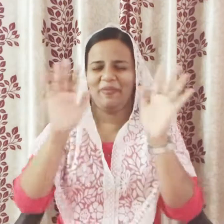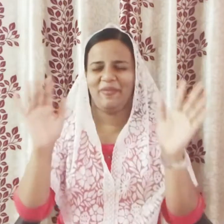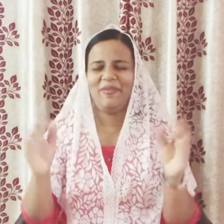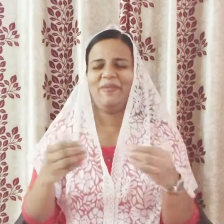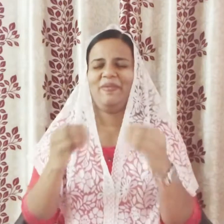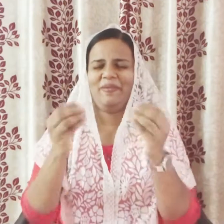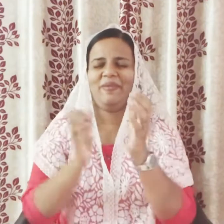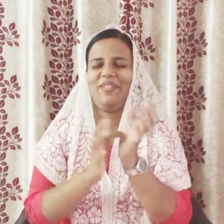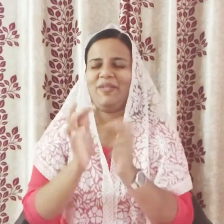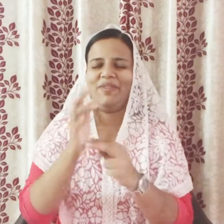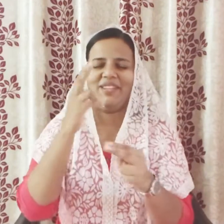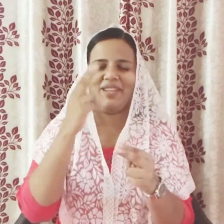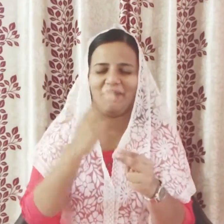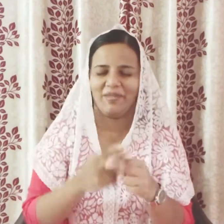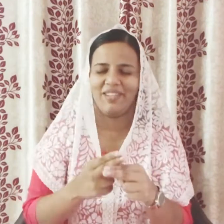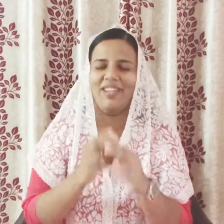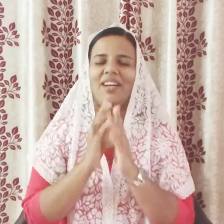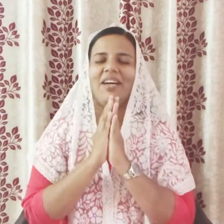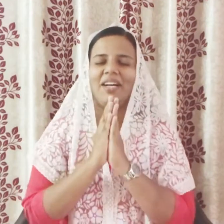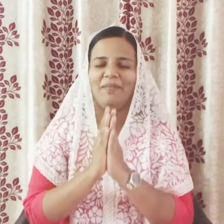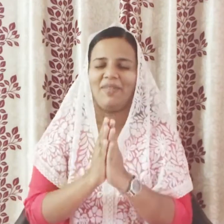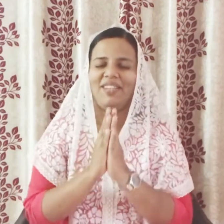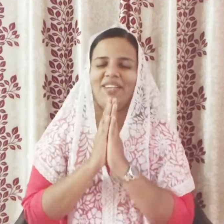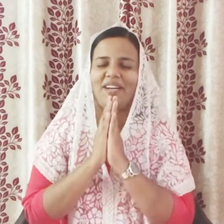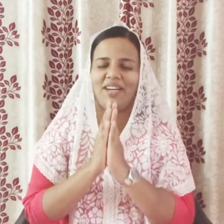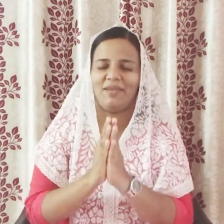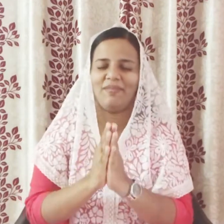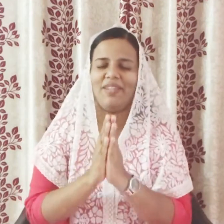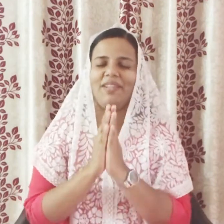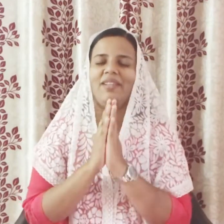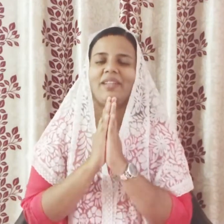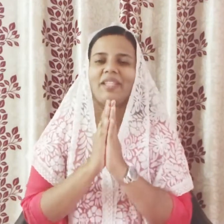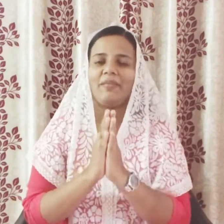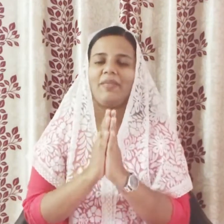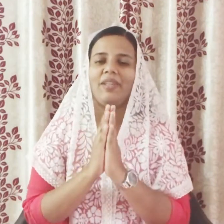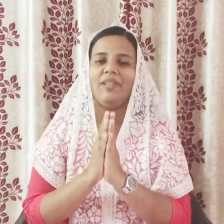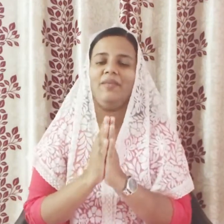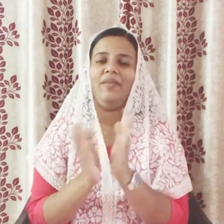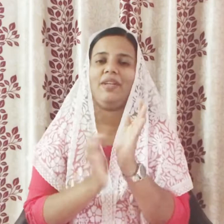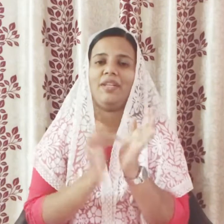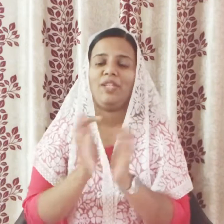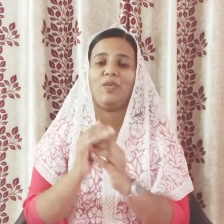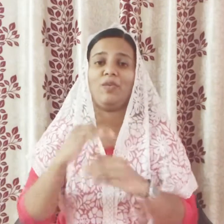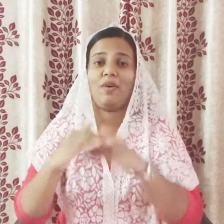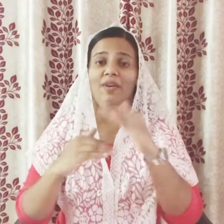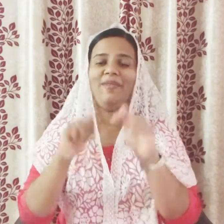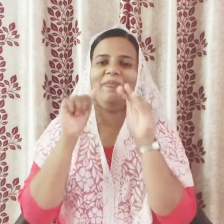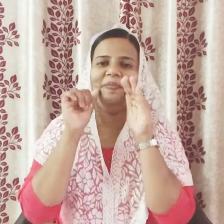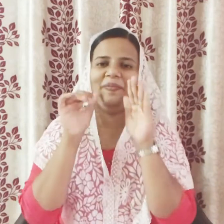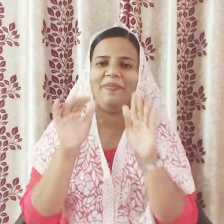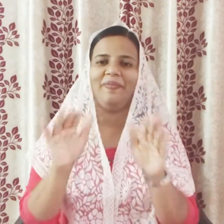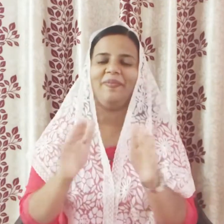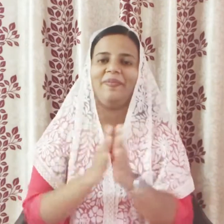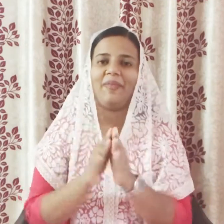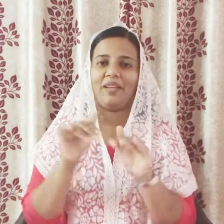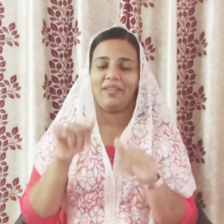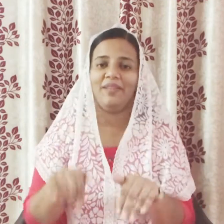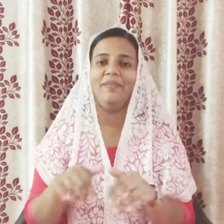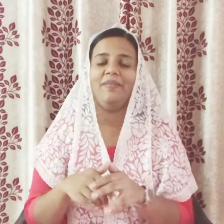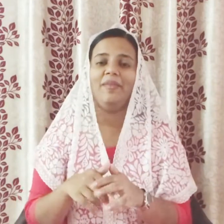മഹത്വം പുകച്ചാപ്പയ്ക്ക് യേശു ക്രിസ്തുവിൻ്റെ നാമത്തിൽ തന്നെ ആമേൻ, ആമേൻ, ആമേൻ. കർത്താവ് നിങ്ങളെ ധാരാളമായിട്ട് അനുഗ്രഹിക്കട്ടെ. ഇന്ന്